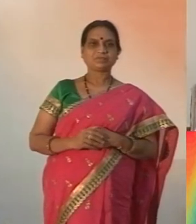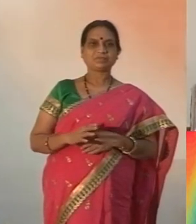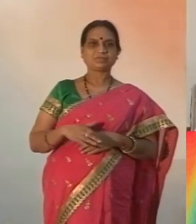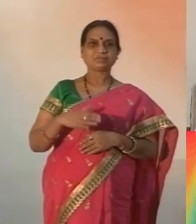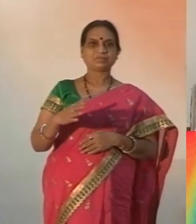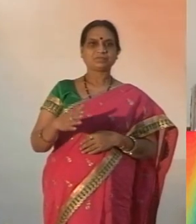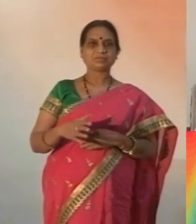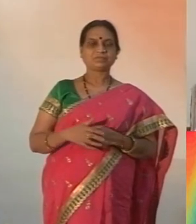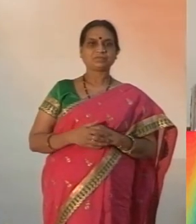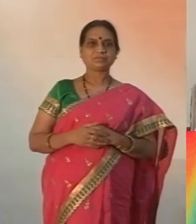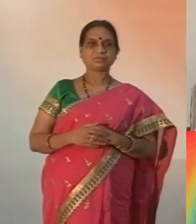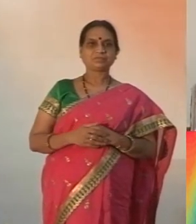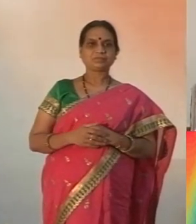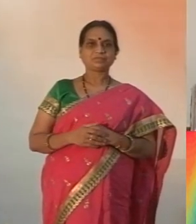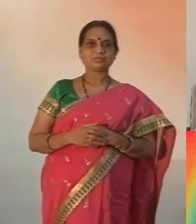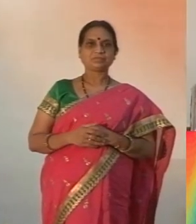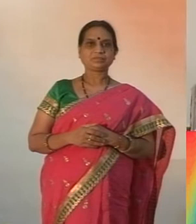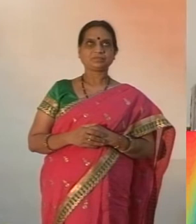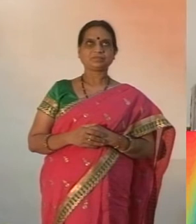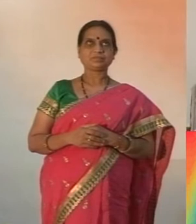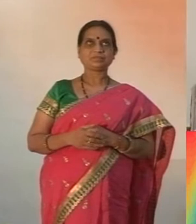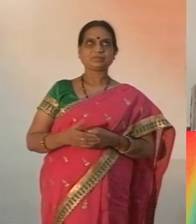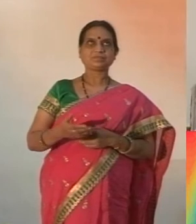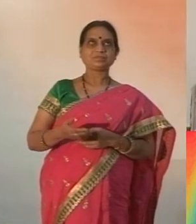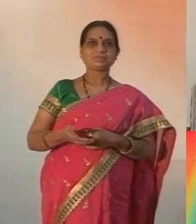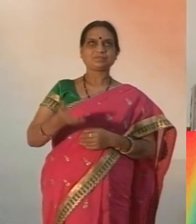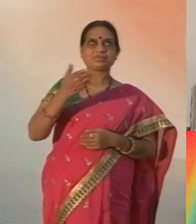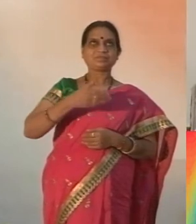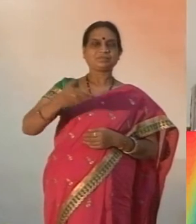अर्थात जब भी उन्हें याद करें,